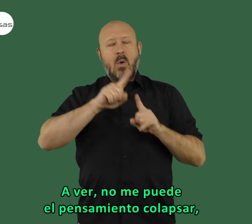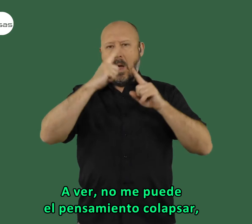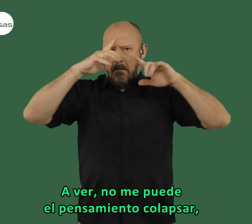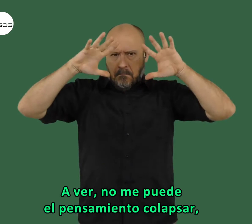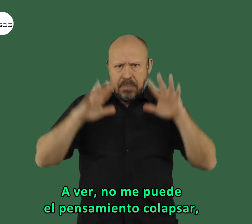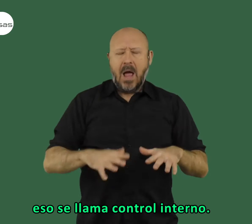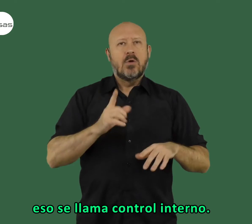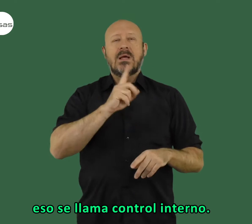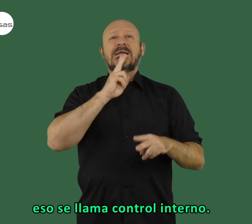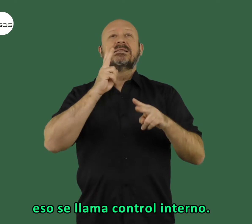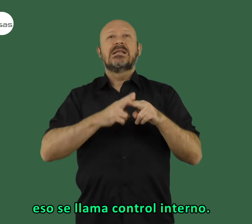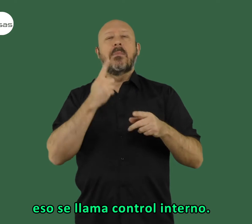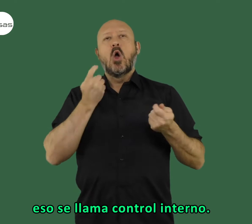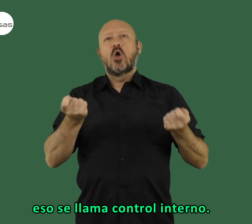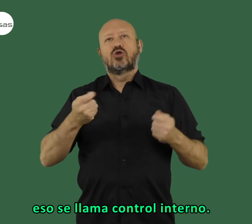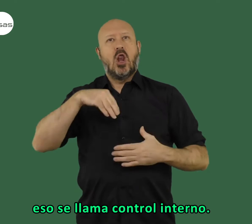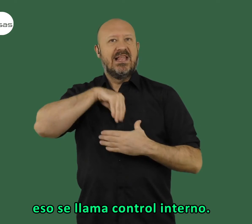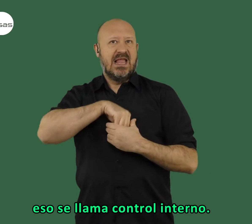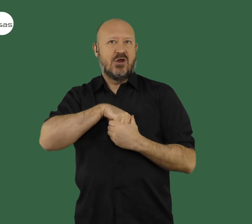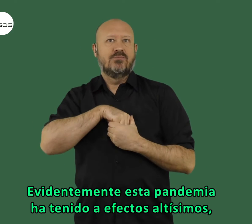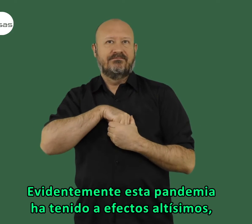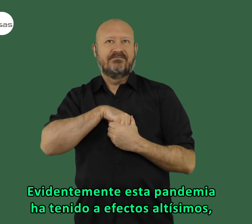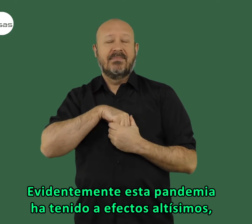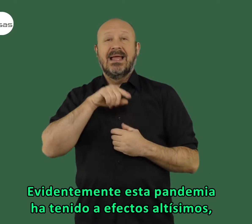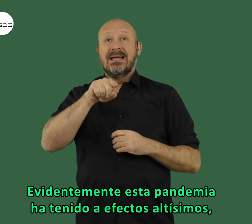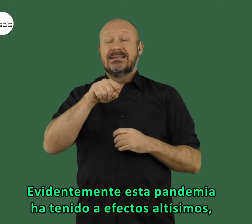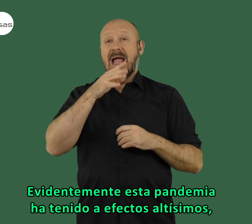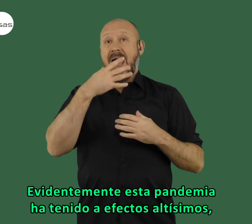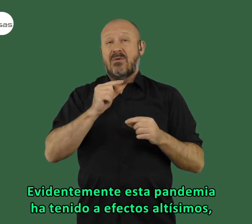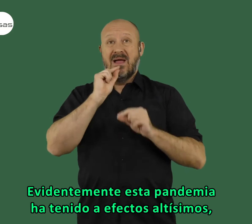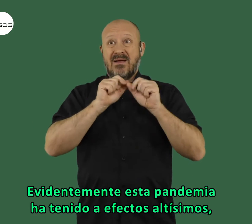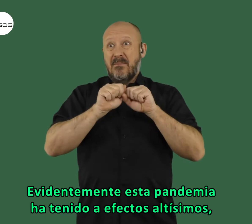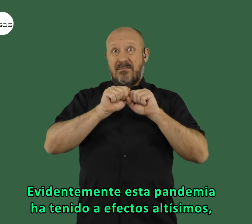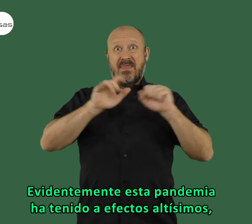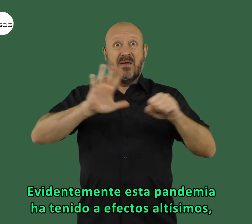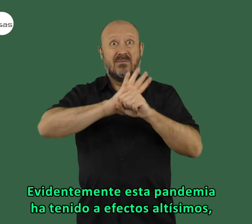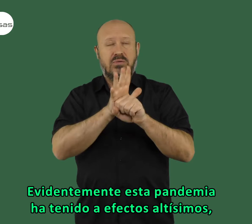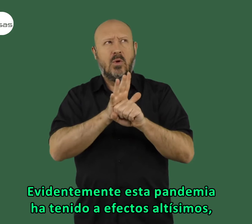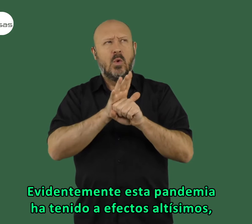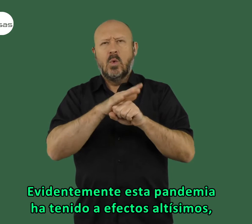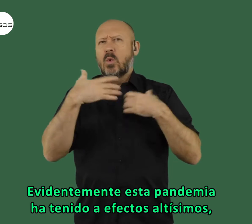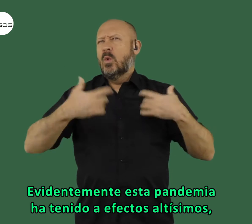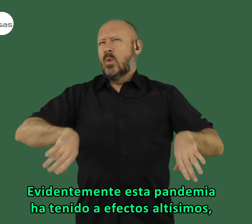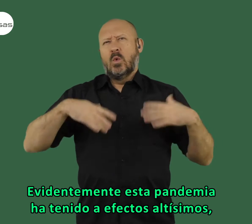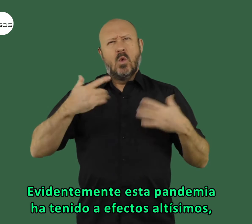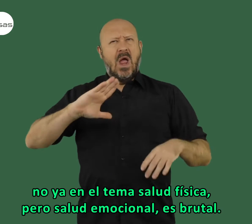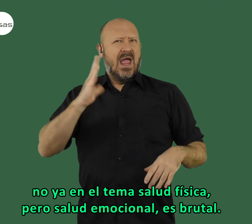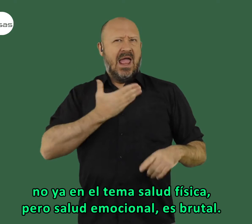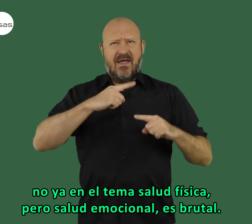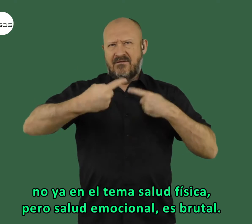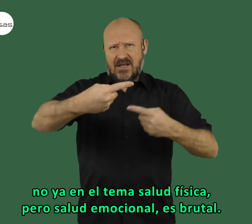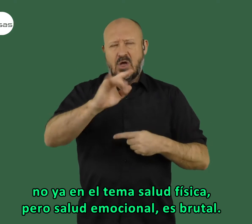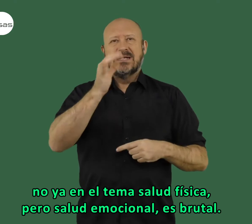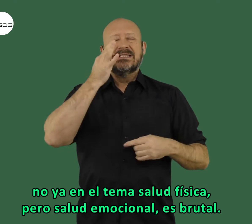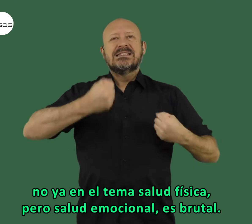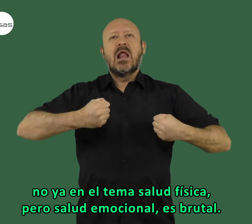pensamiento colapsar. Eso se llama control interno. Evidentemente, esta pandemia ha tenido efectos altísimos, ¿no?